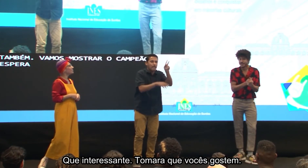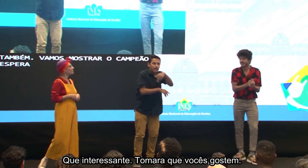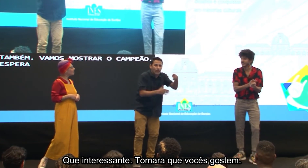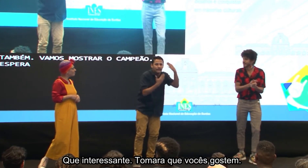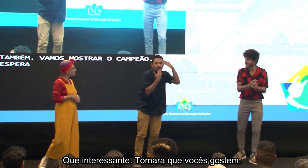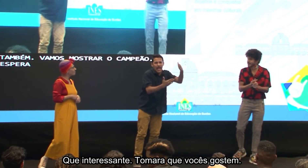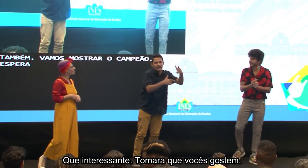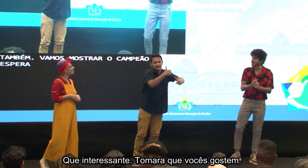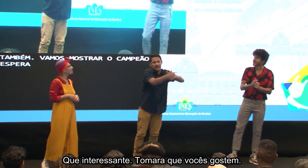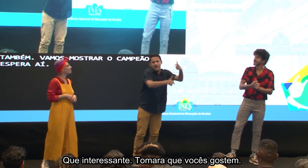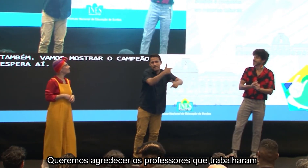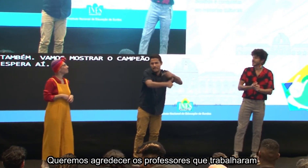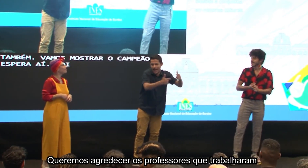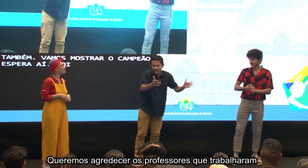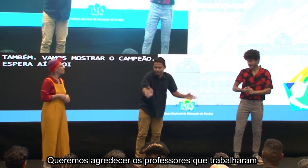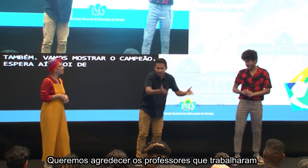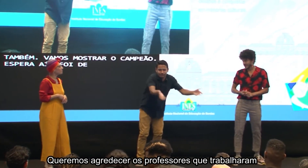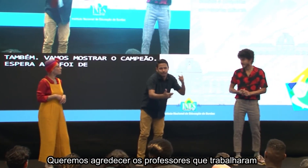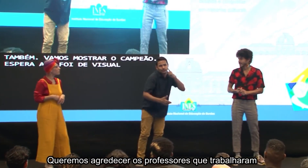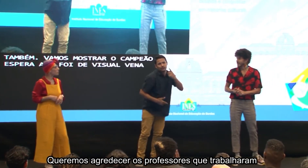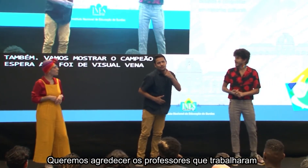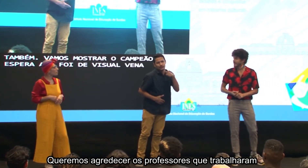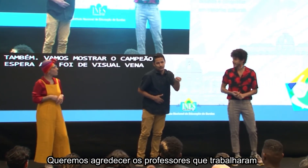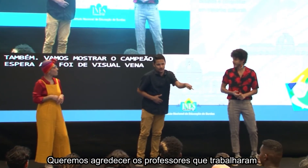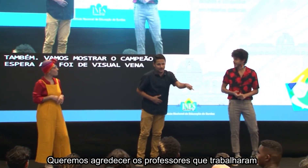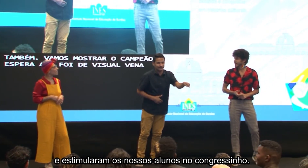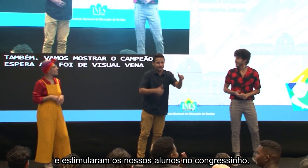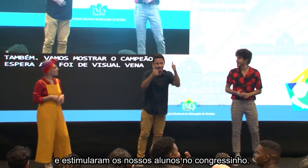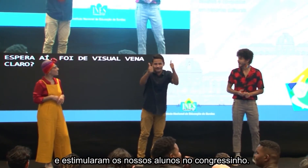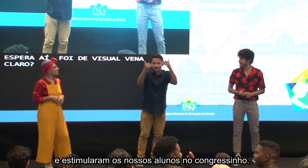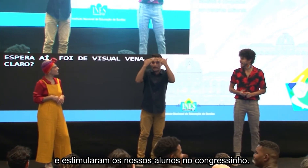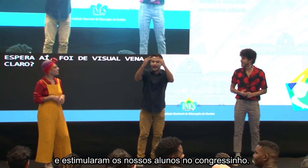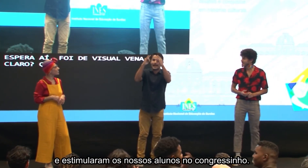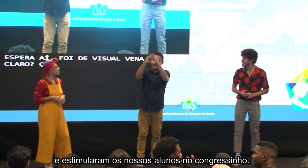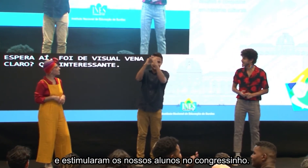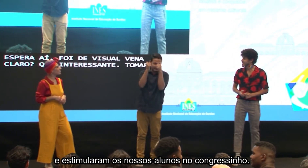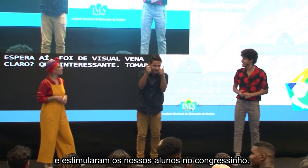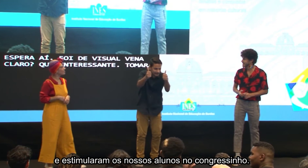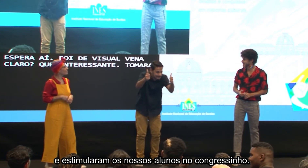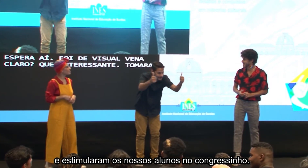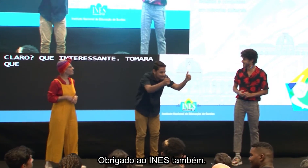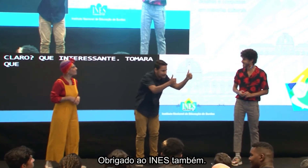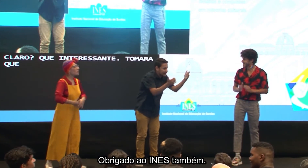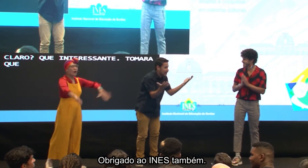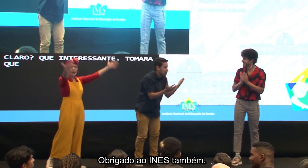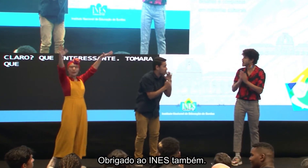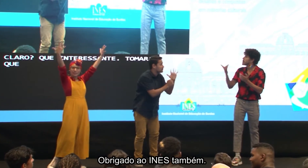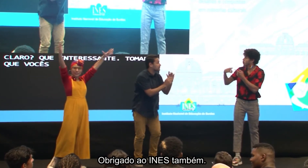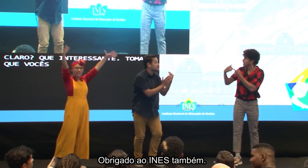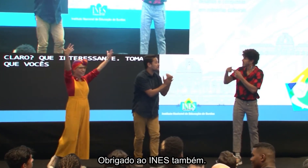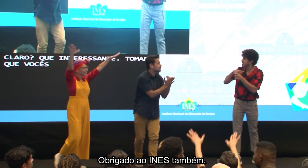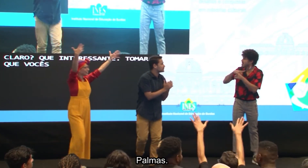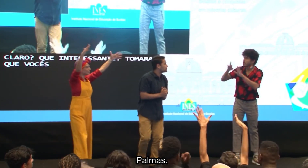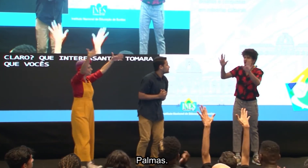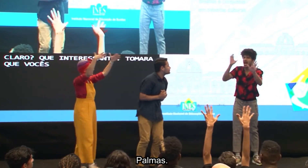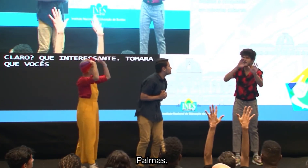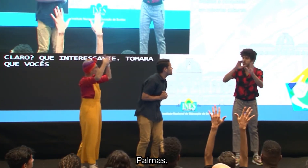vocês gostem. Queremos agradecer os professores que trabalharam e estimularam os nossos alunos no congressinho. Obrigado ao INES também.